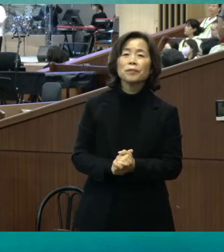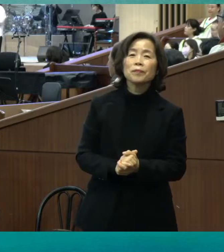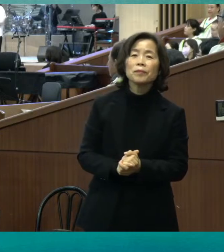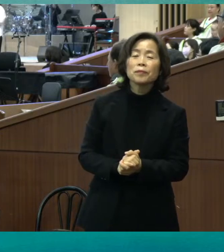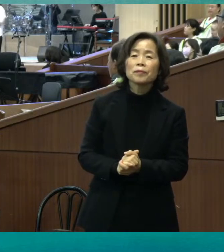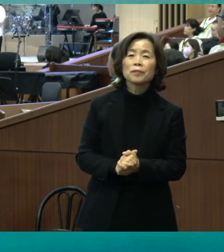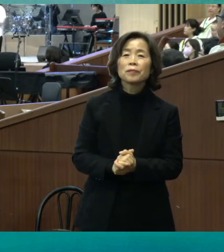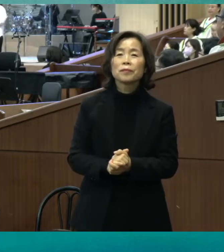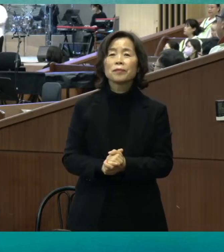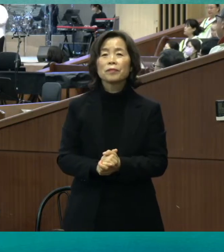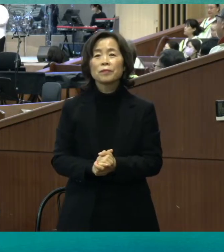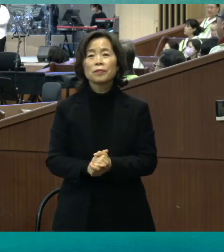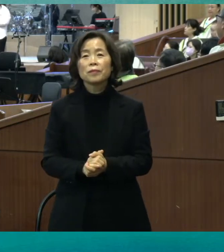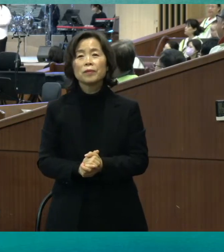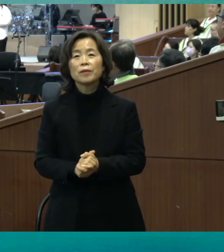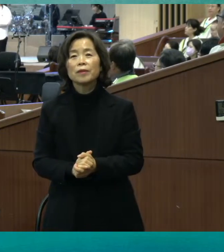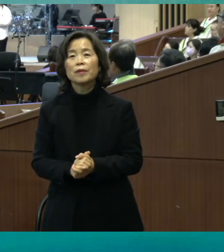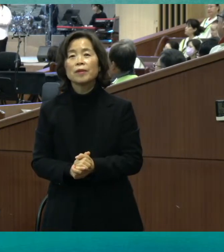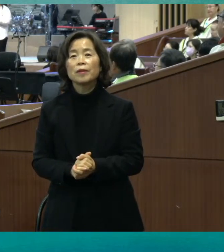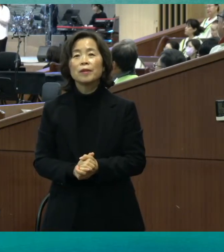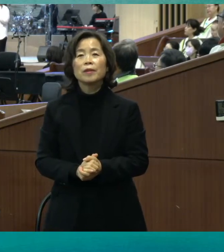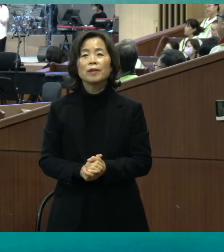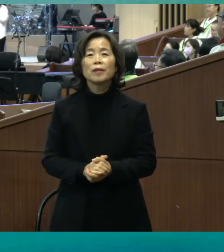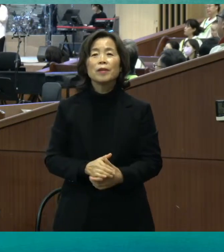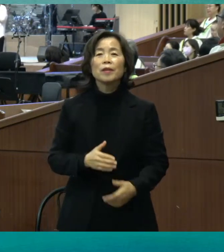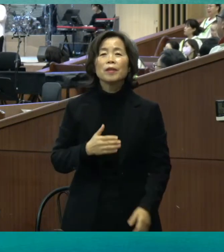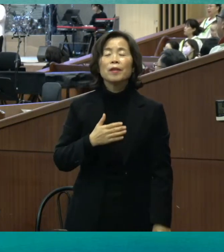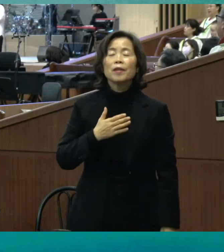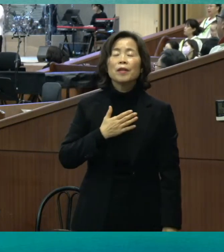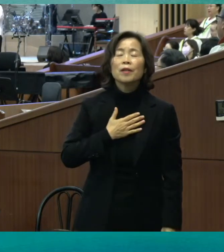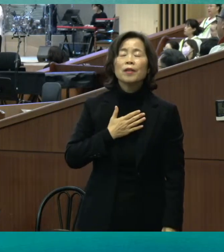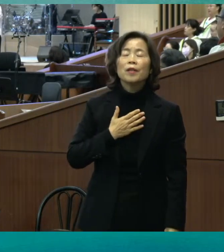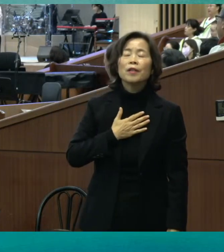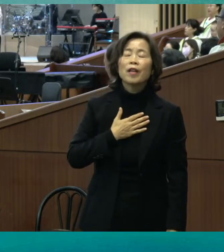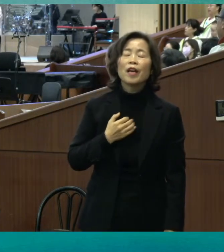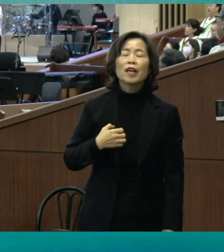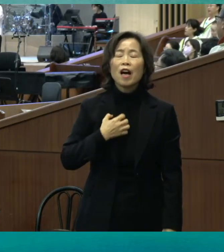2절 고백할까요? 내가 염려하는 일이